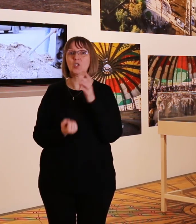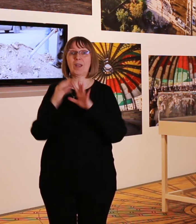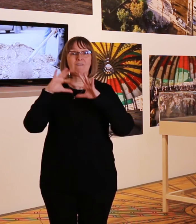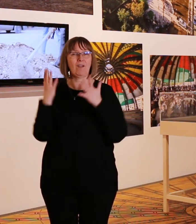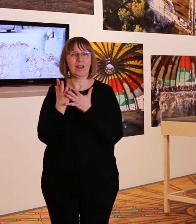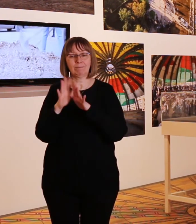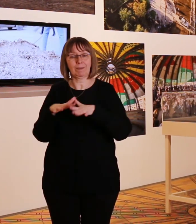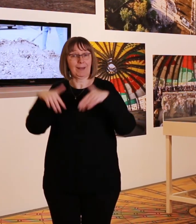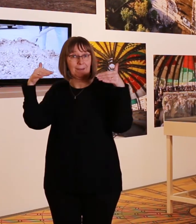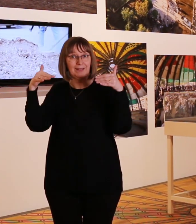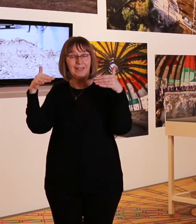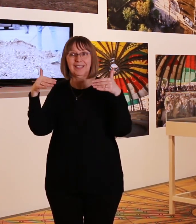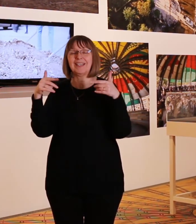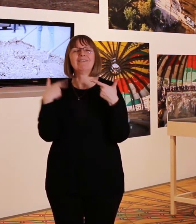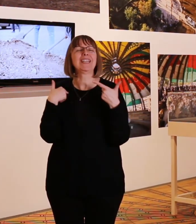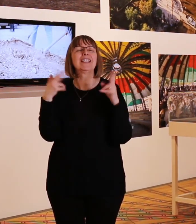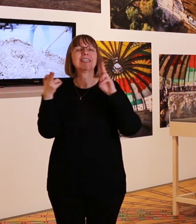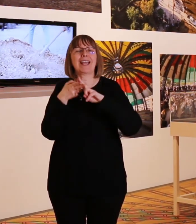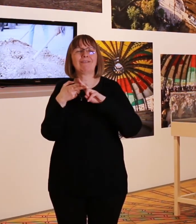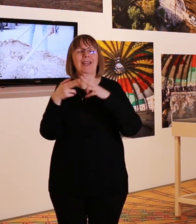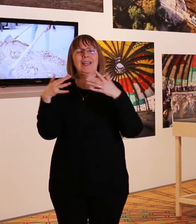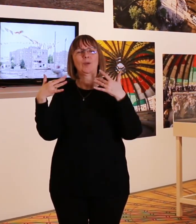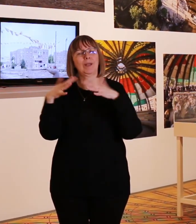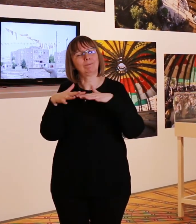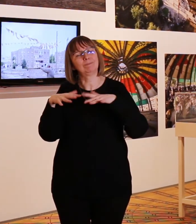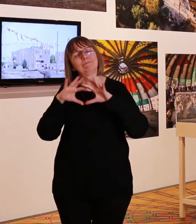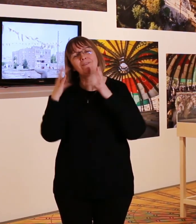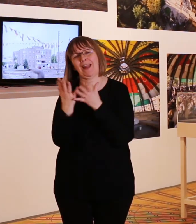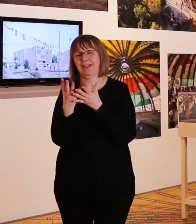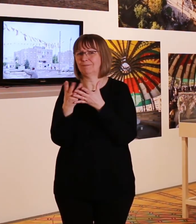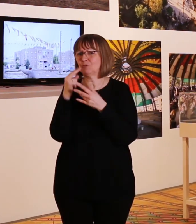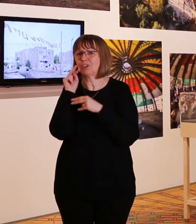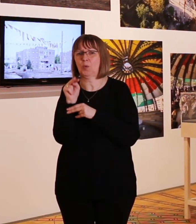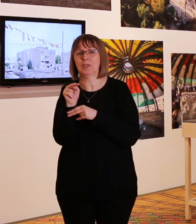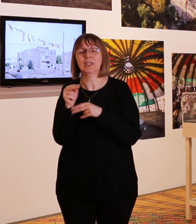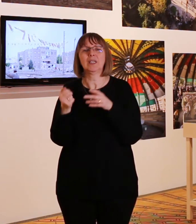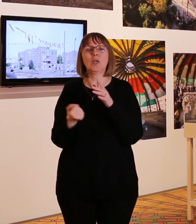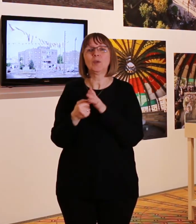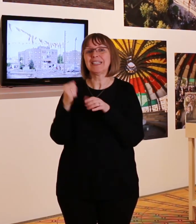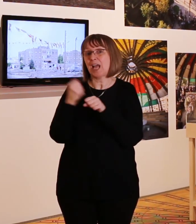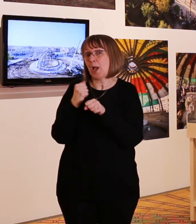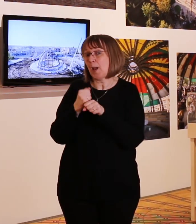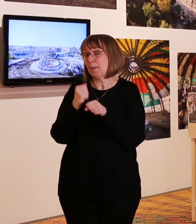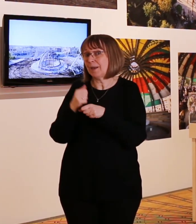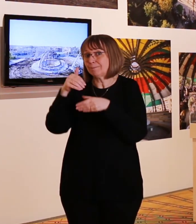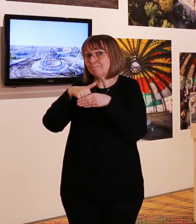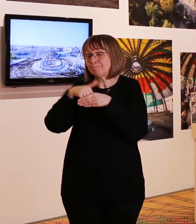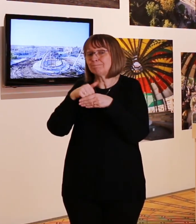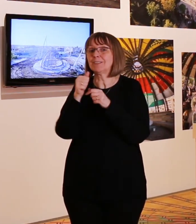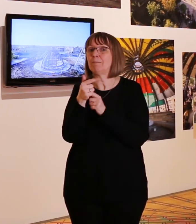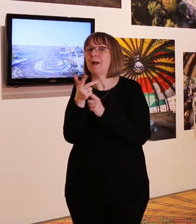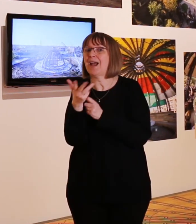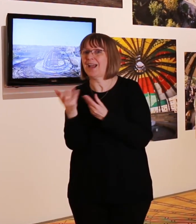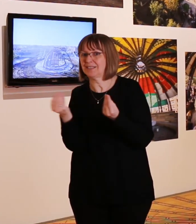Summit bedeutet so viel wie Versammlung oder Parlament für eine neue Welt. Und diese Arbeit besteht aus mehreren